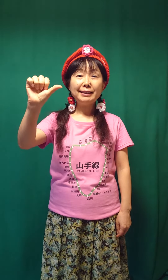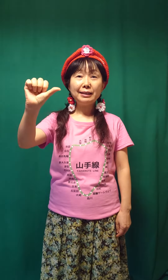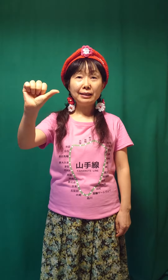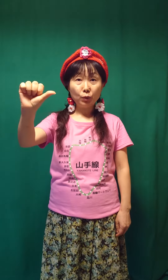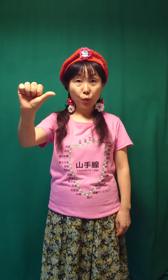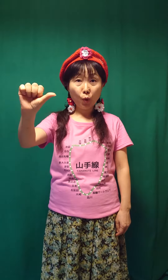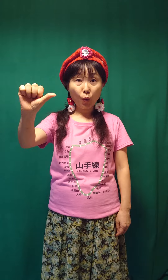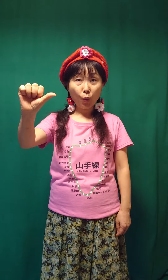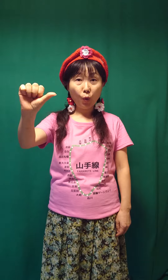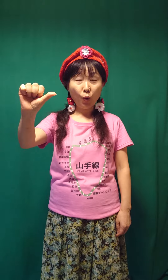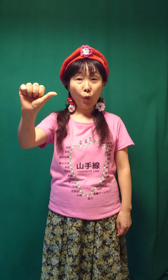1,2,3,4,5、